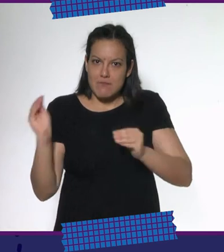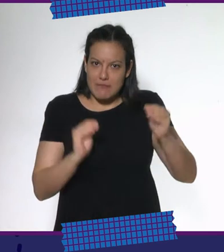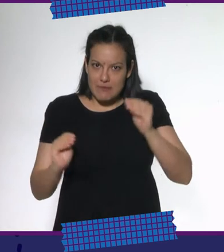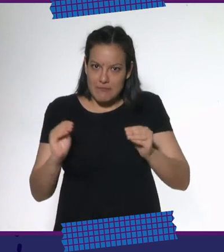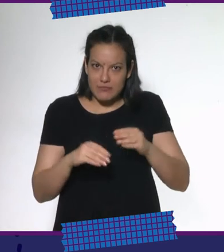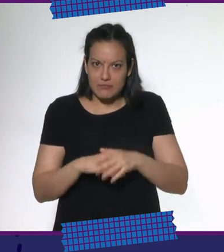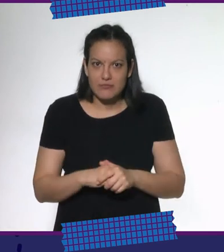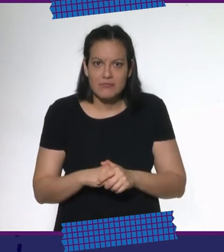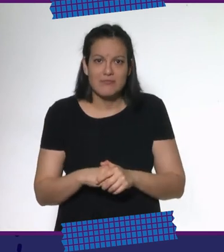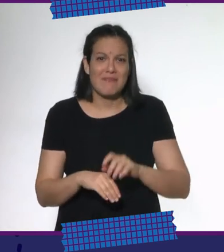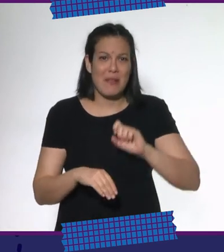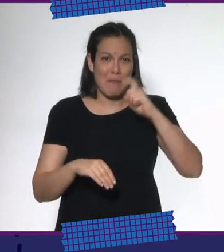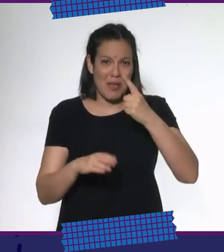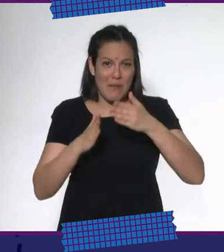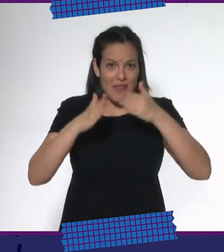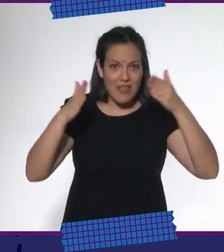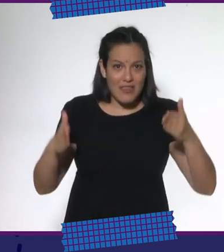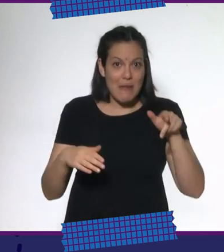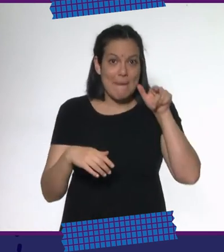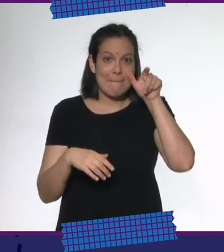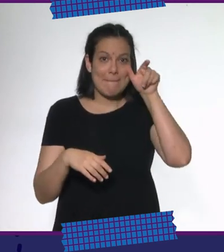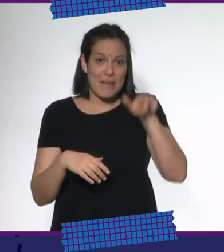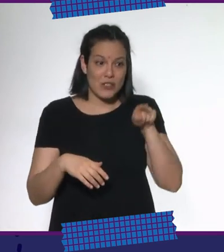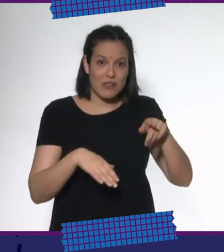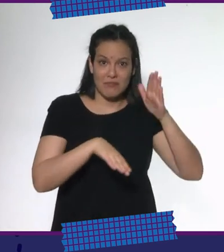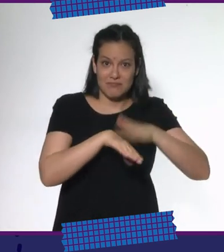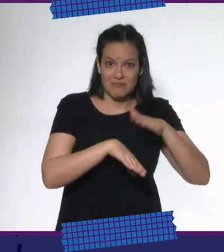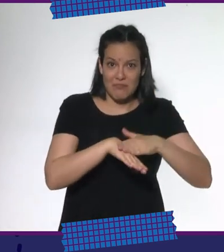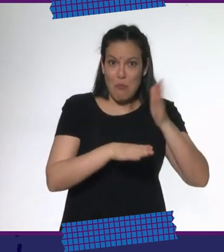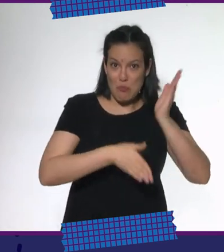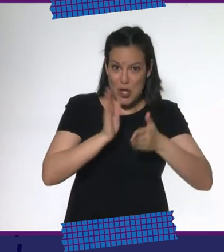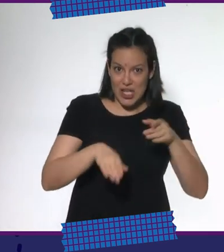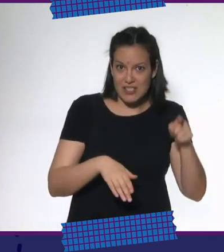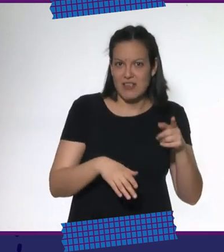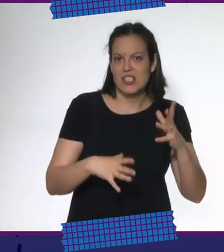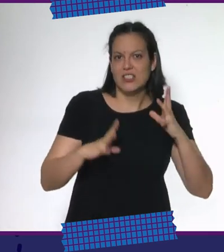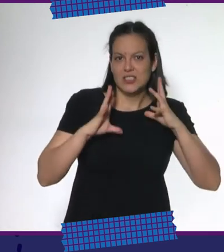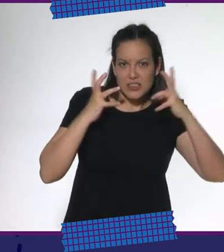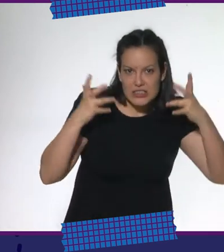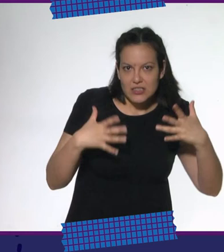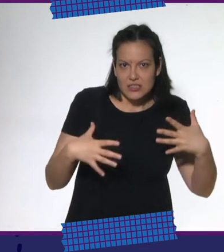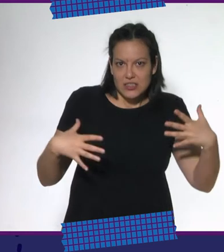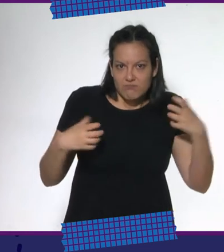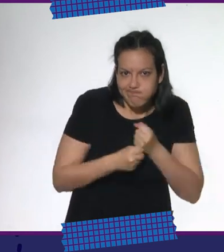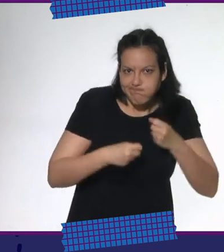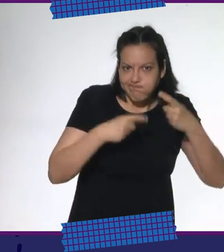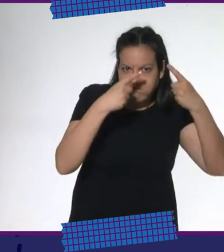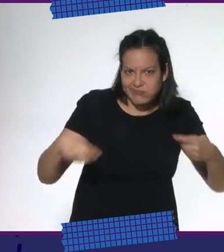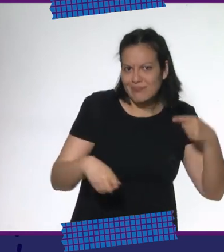Acumulación de tensión. En la primera etapa, la persona que ejerce la violencia descarga su